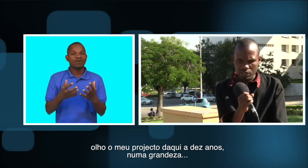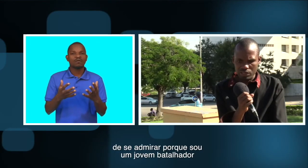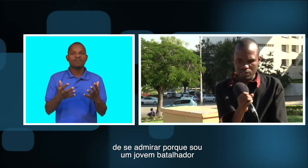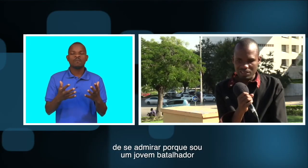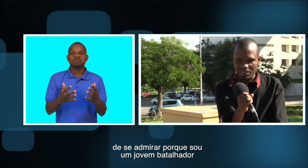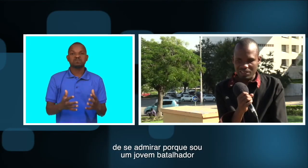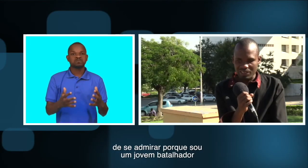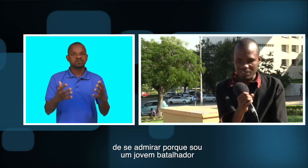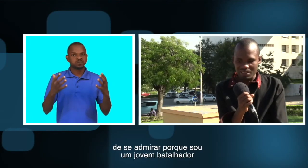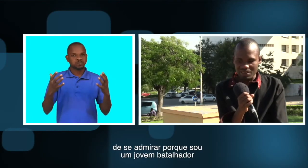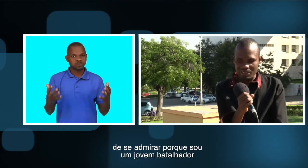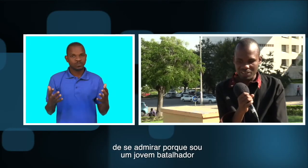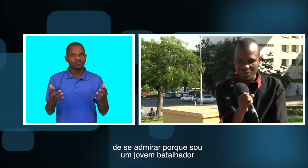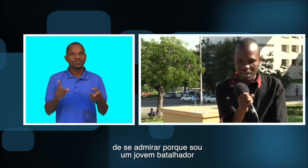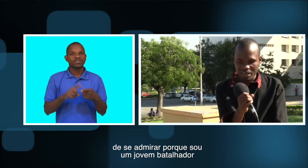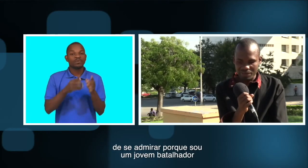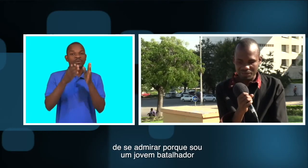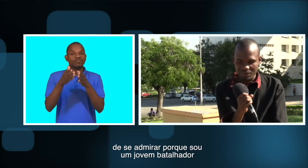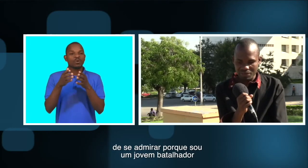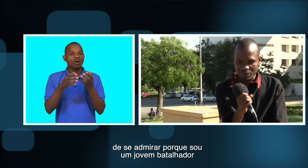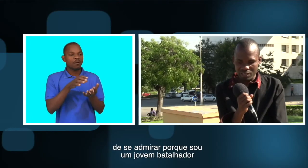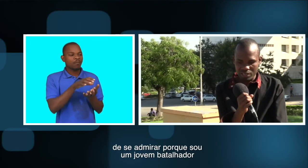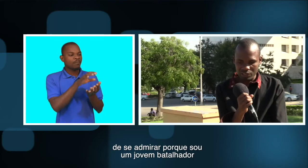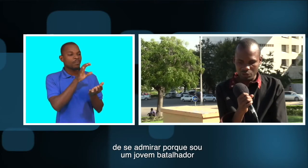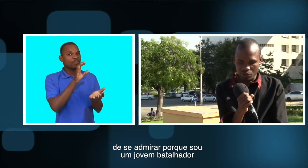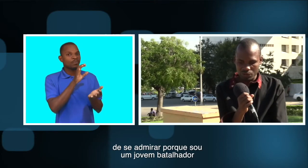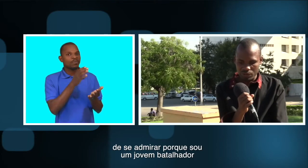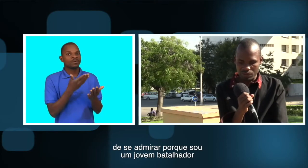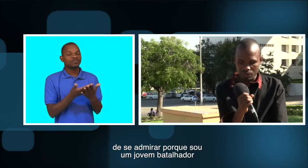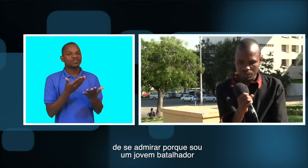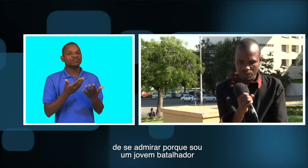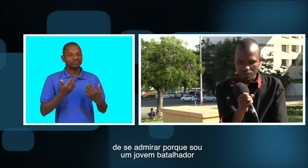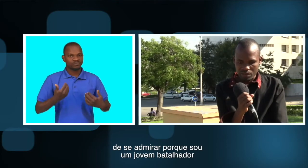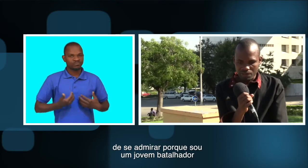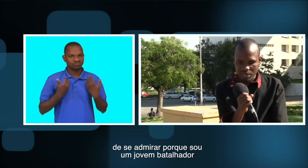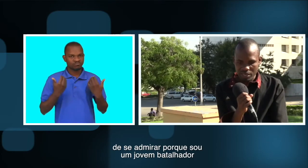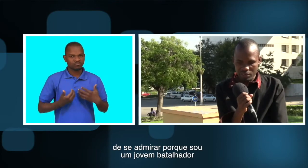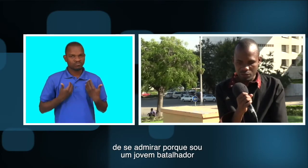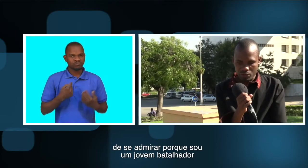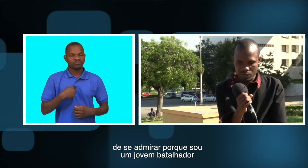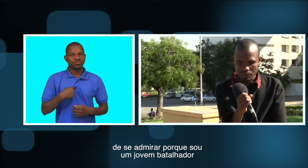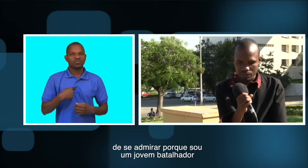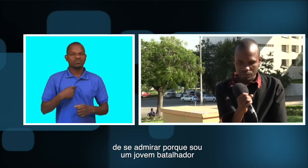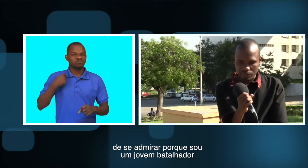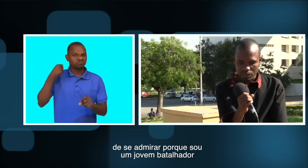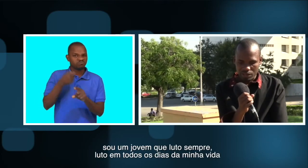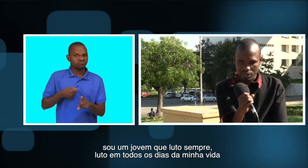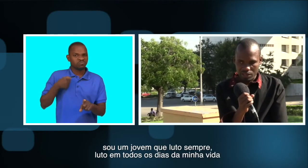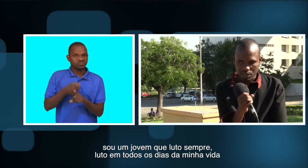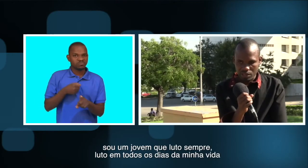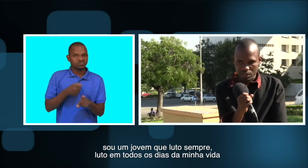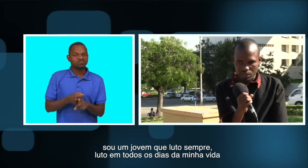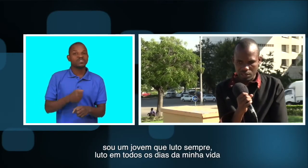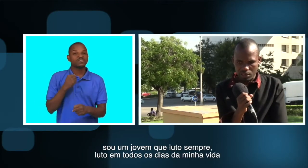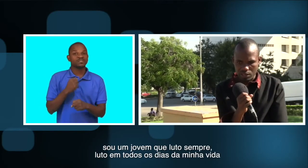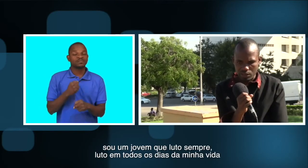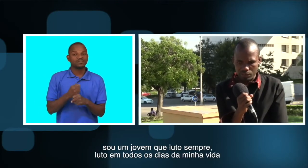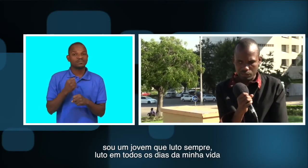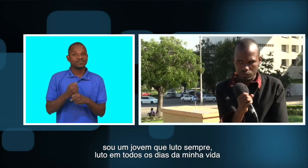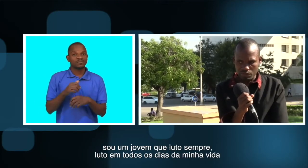quer dizer, de se admirar, porque sou um jovem batalhador.